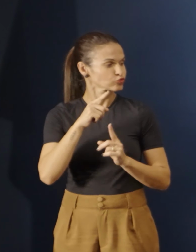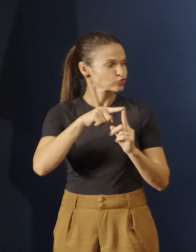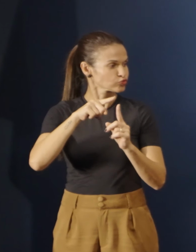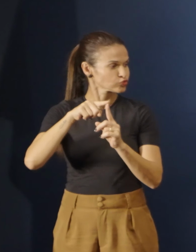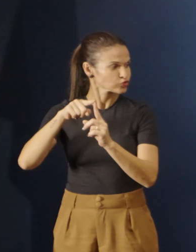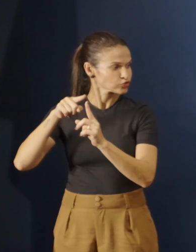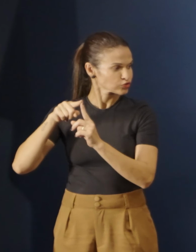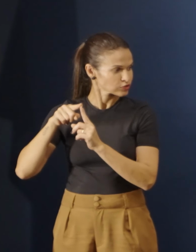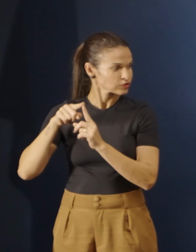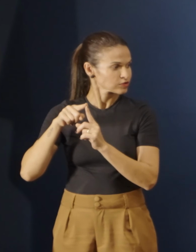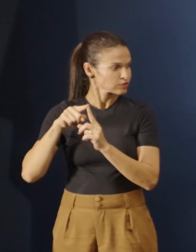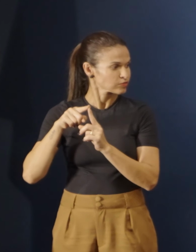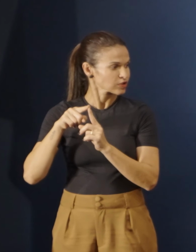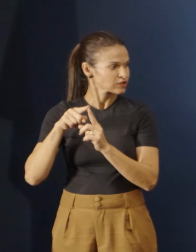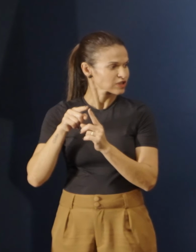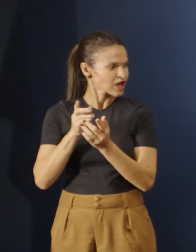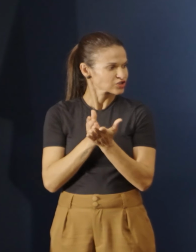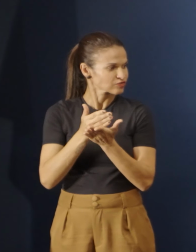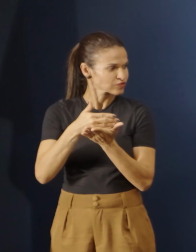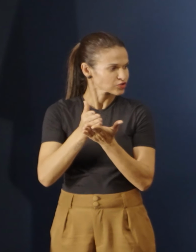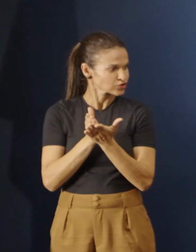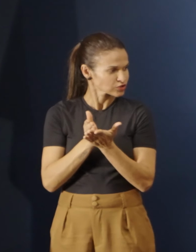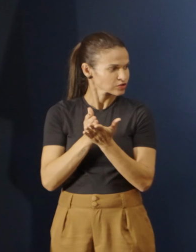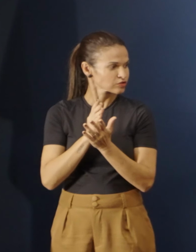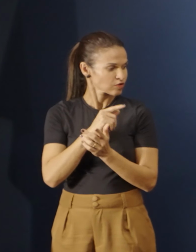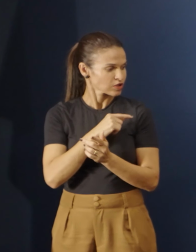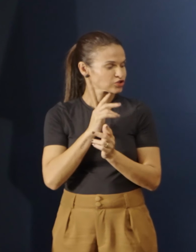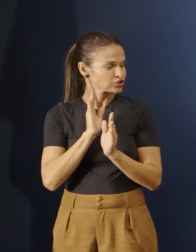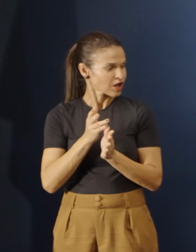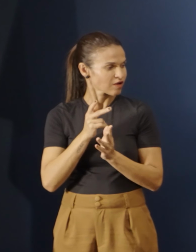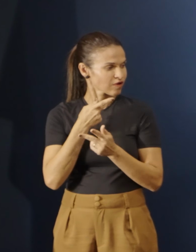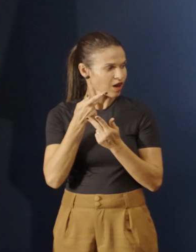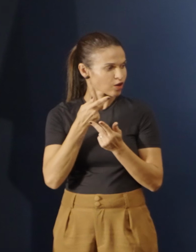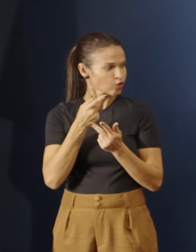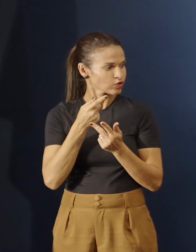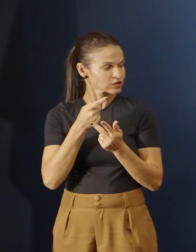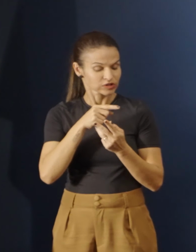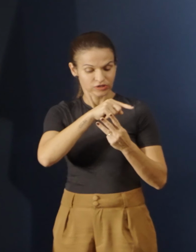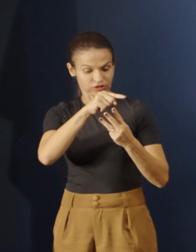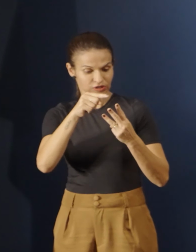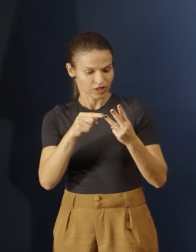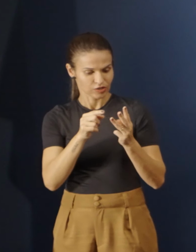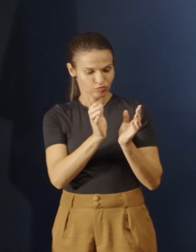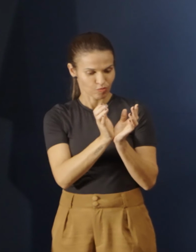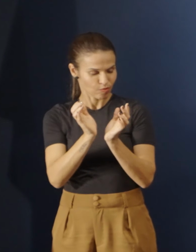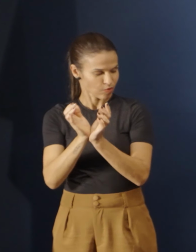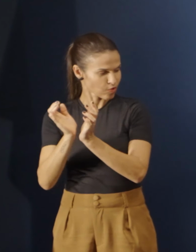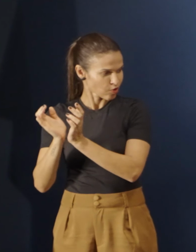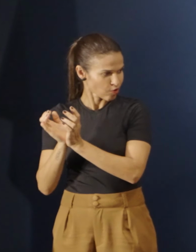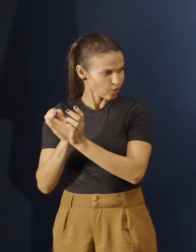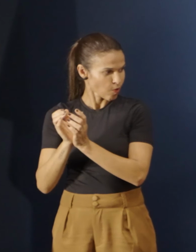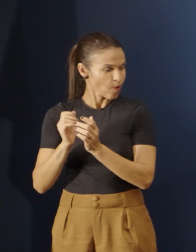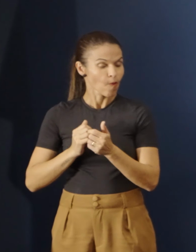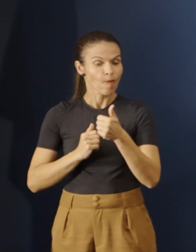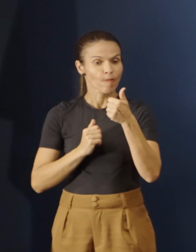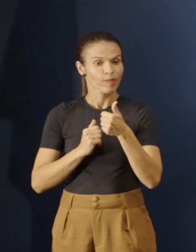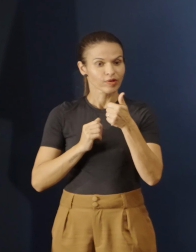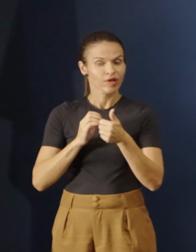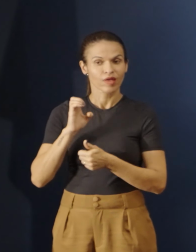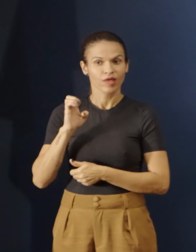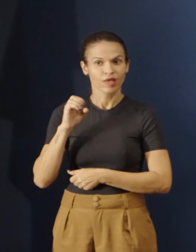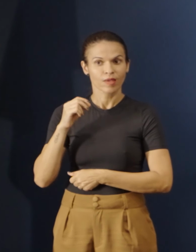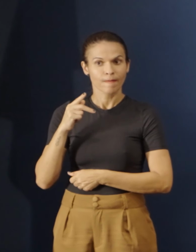vocês terem uma ideia, que ele está dividido, conforme o Jacinto já adiantou, em três grandes blocos. O primeiro bloco se chama